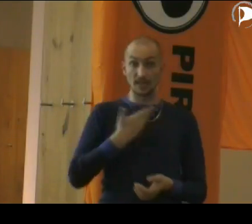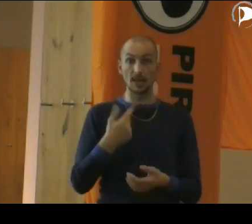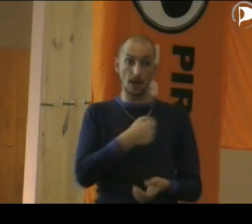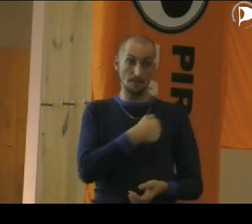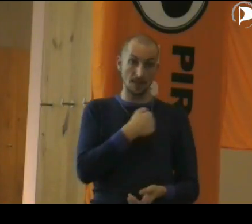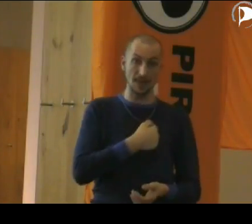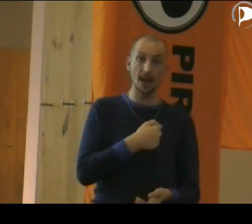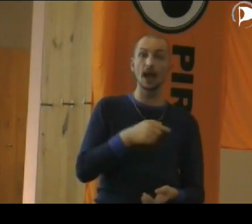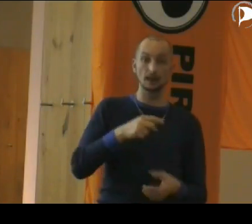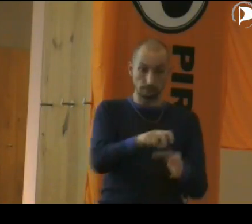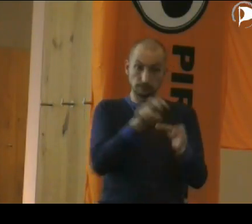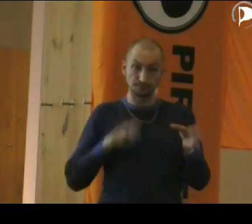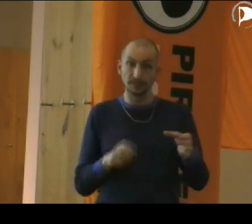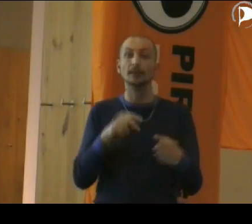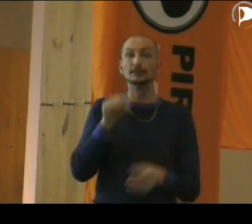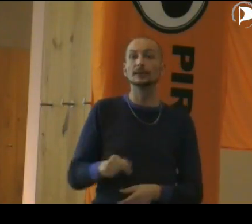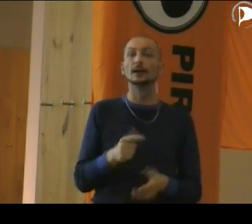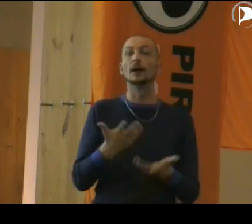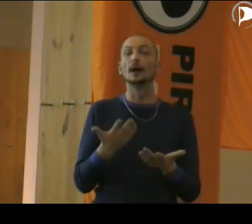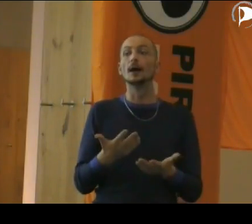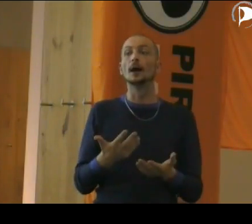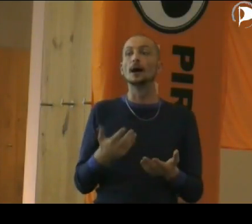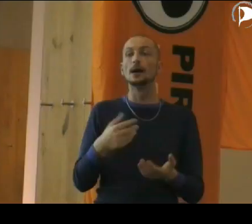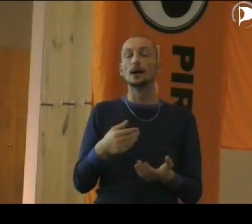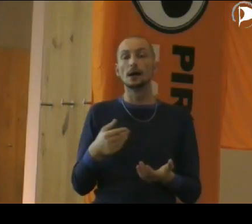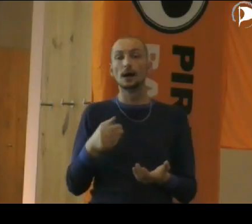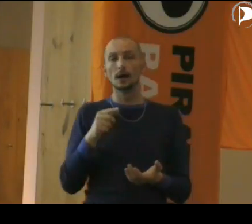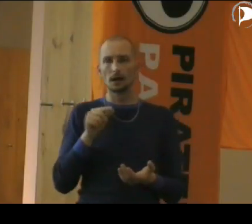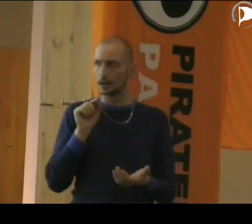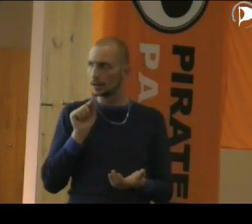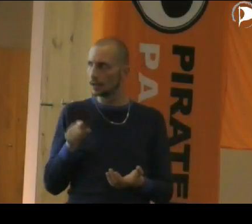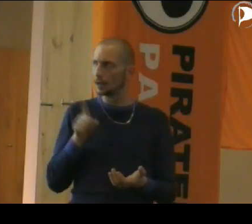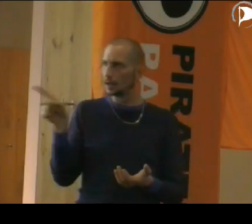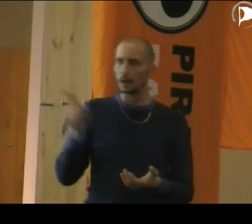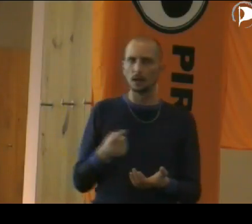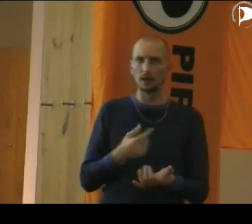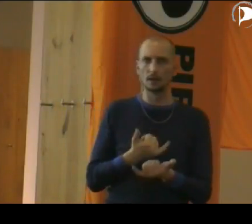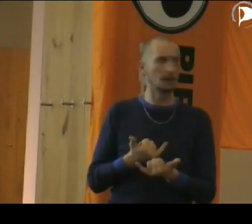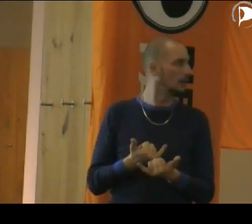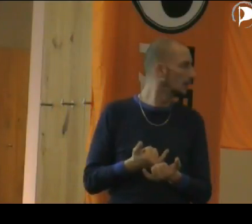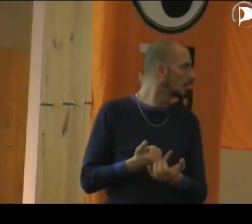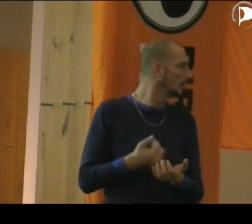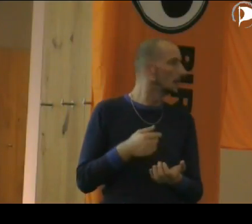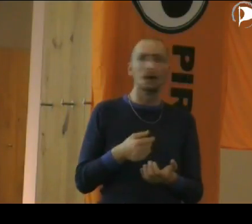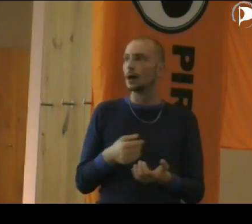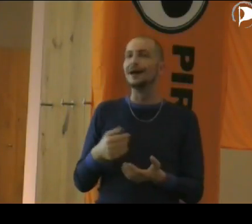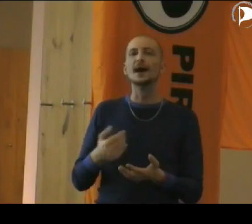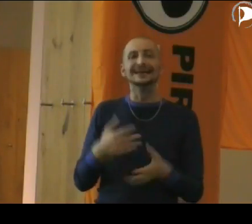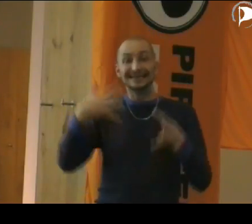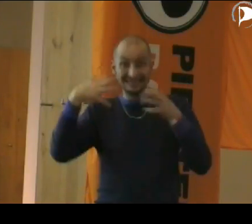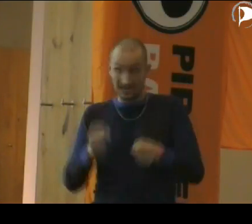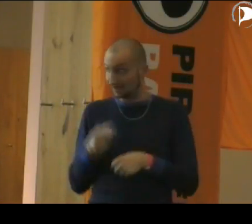zuverlässigkeit ist eine der wichtigsten eigenschaften eines meisters da war mir natürlich sorgen wie sie ihre sein können dass und wieder 40 austreten möchte ist